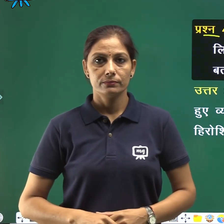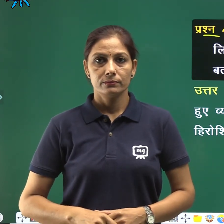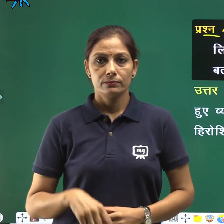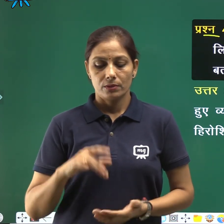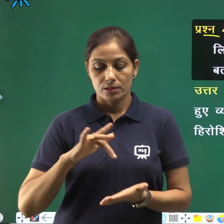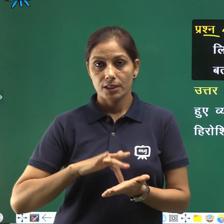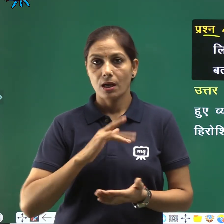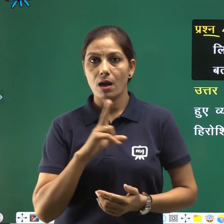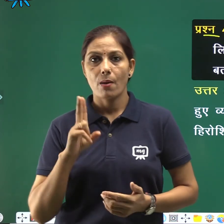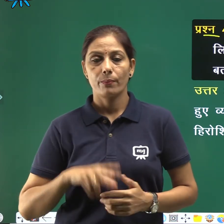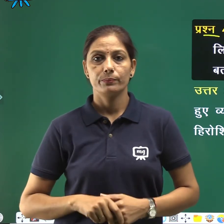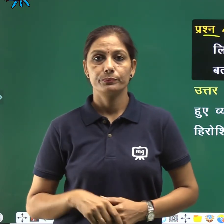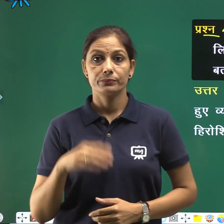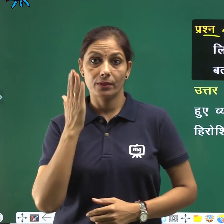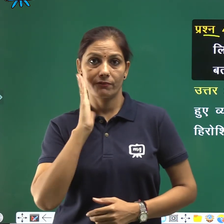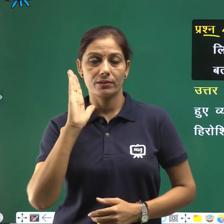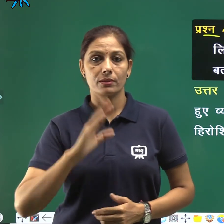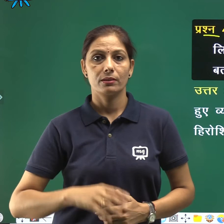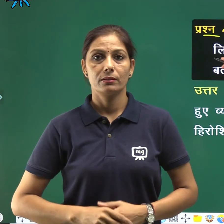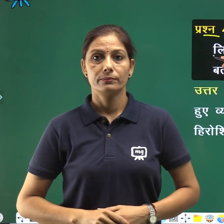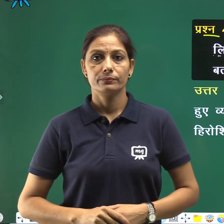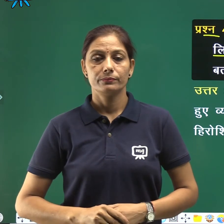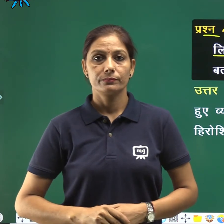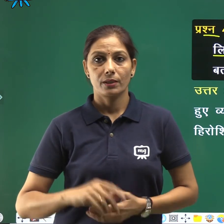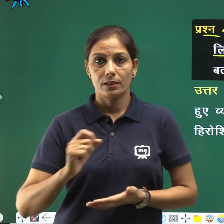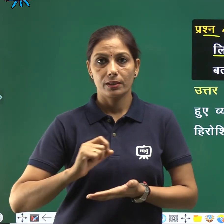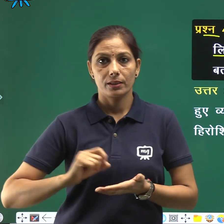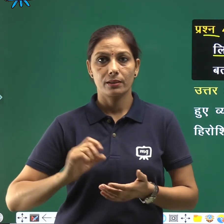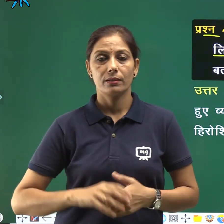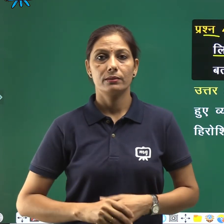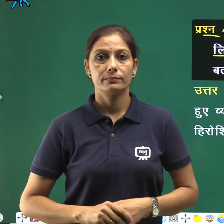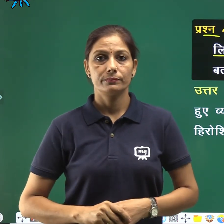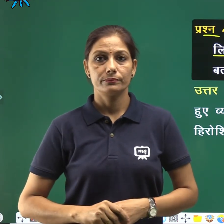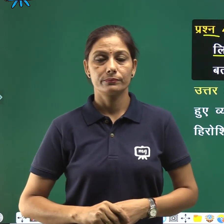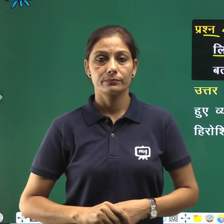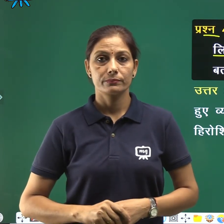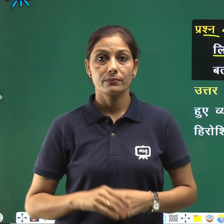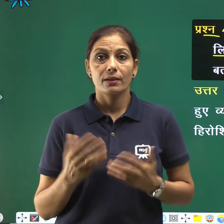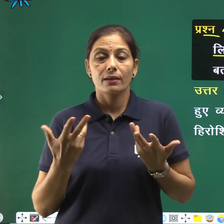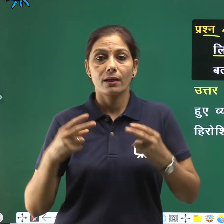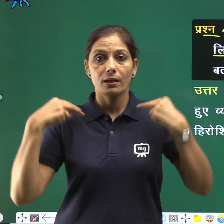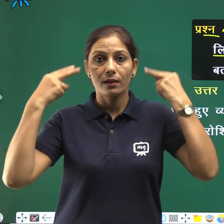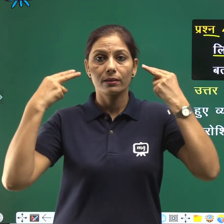हिरोशिमा कविता लिखने का क्या कारण